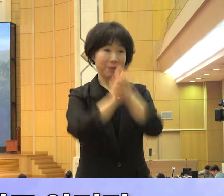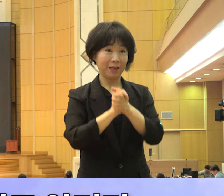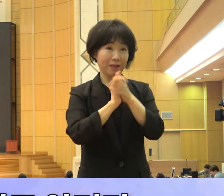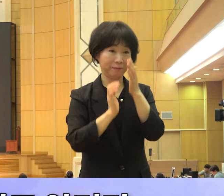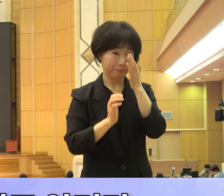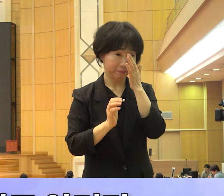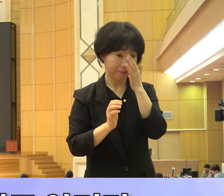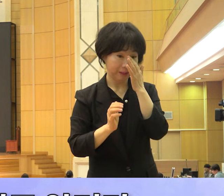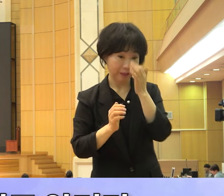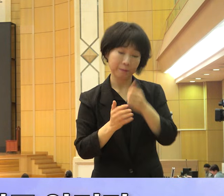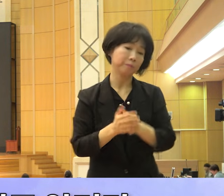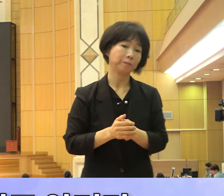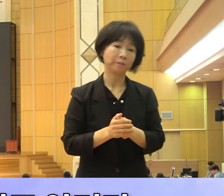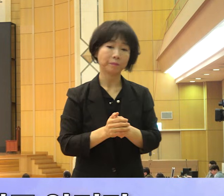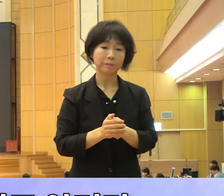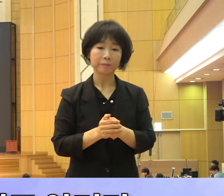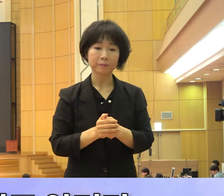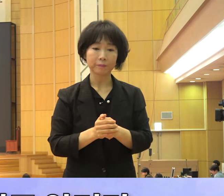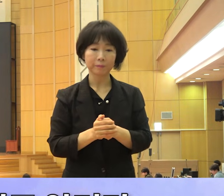아멘.